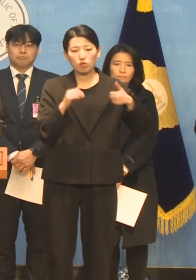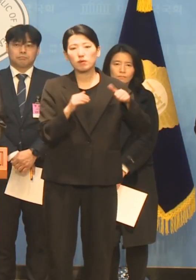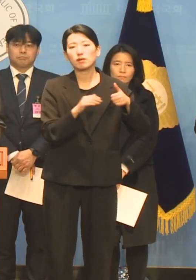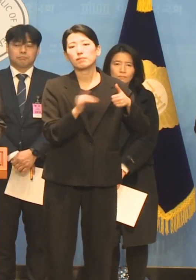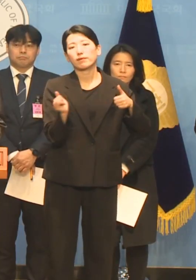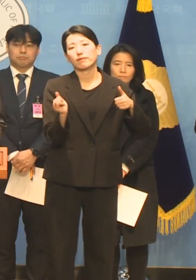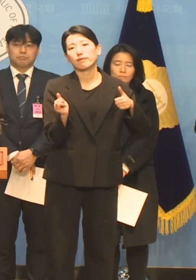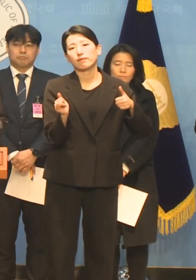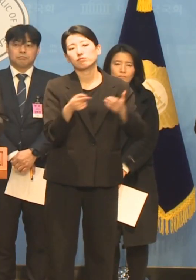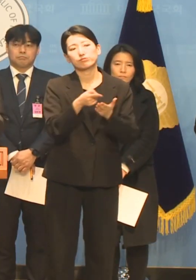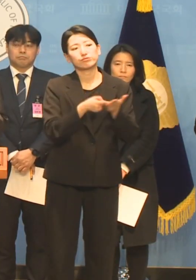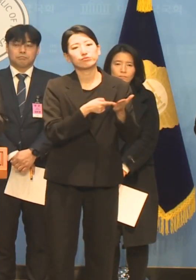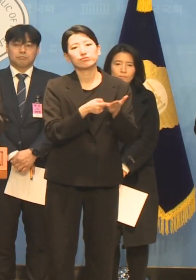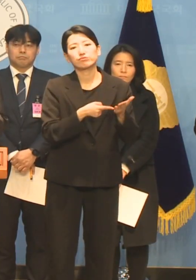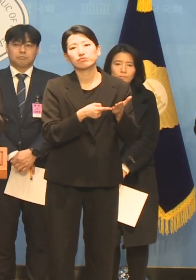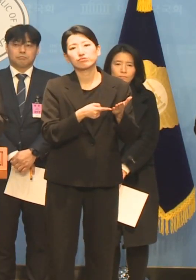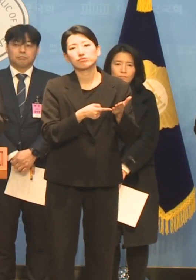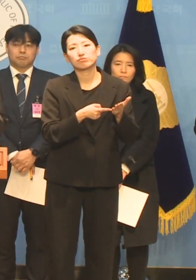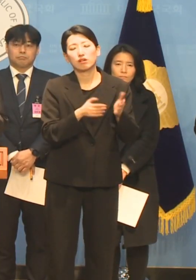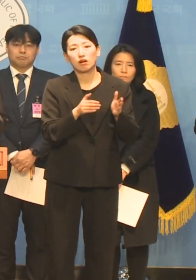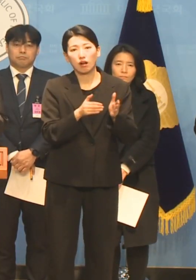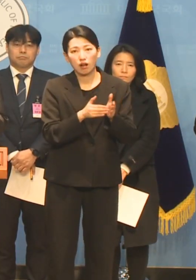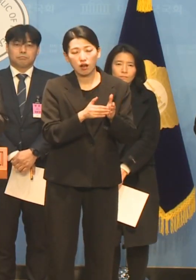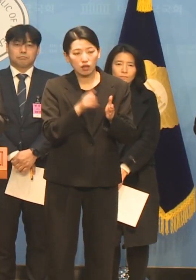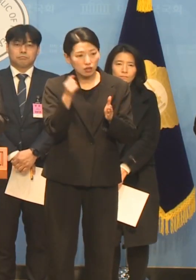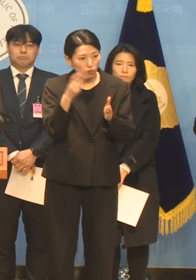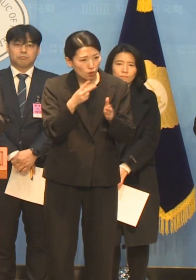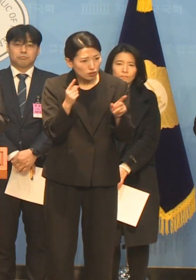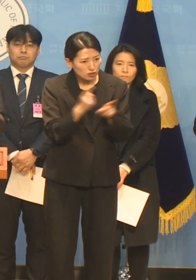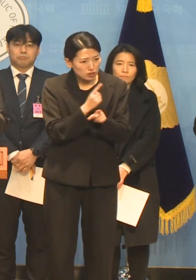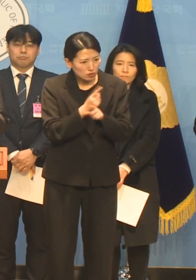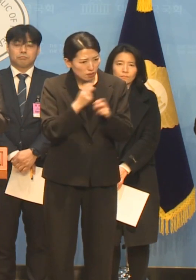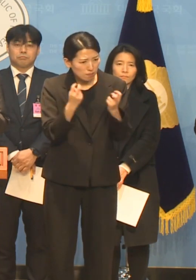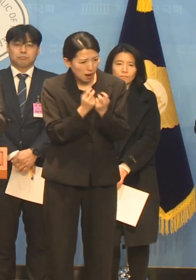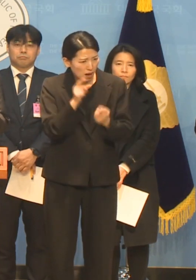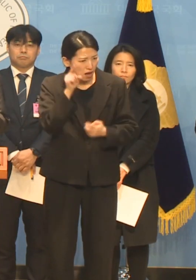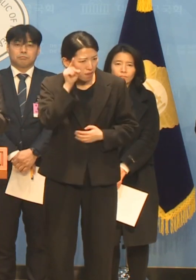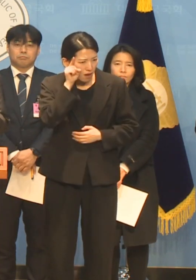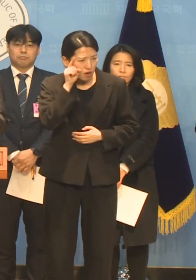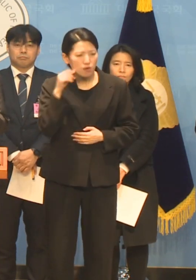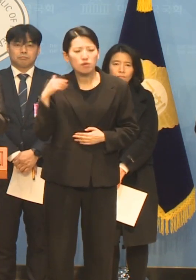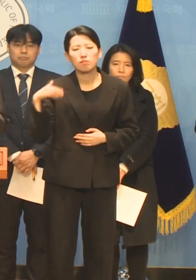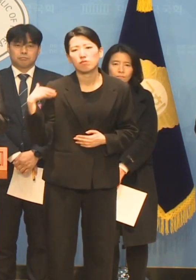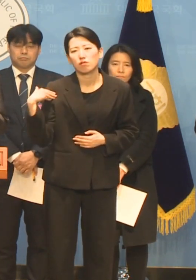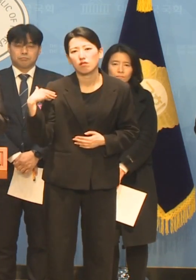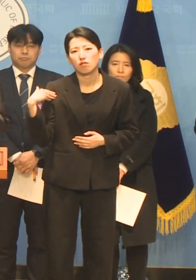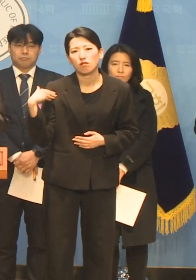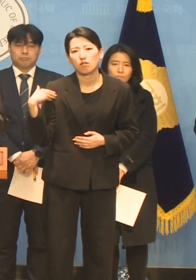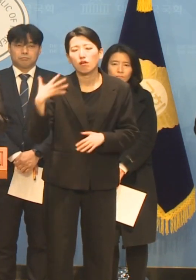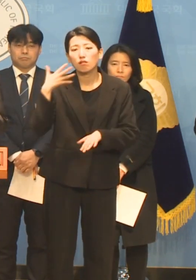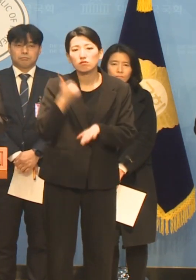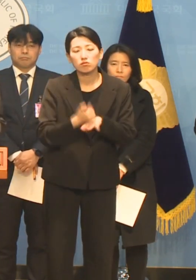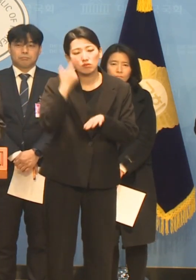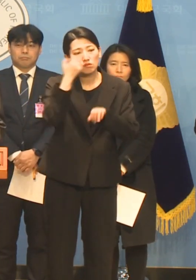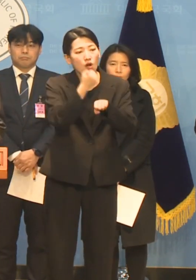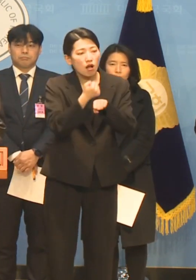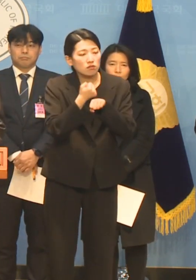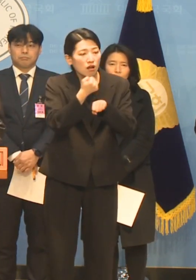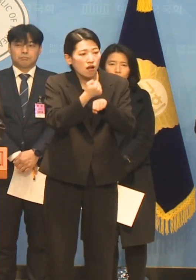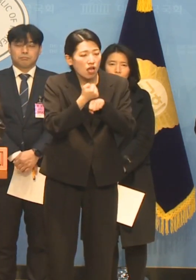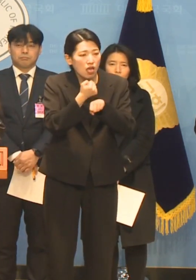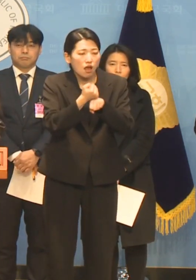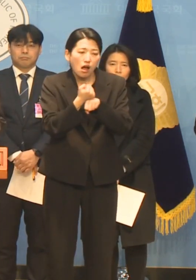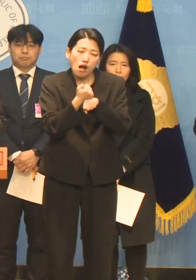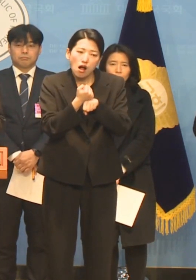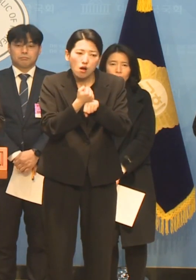없기 때문에 아직 완벽히 100%의 치료법이라고 할 수 없이 결국은 지금은 영구 불멸의 질환으로 보는데, 이